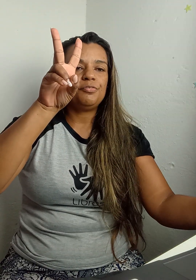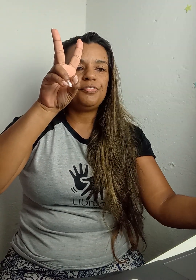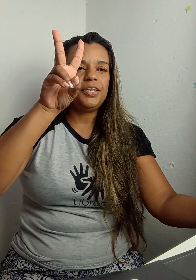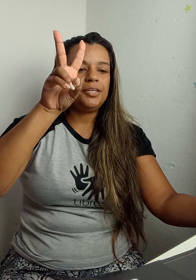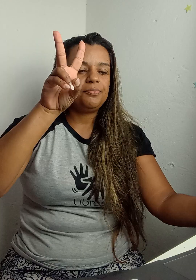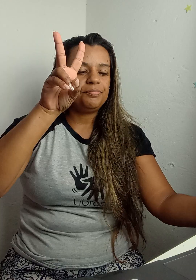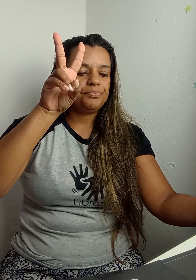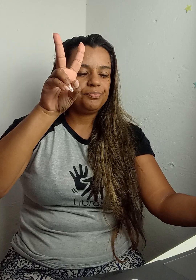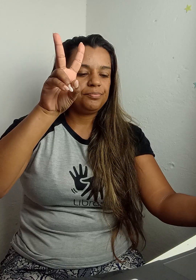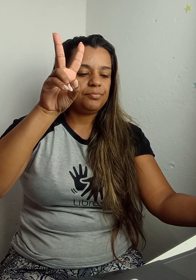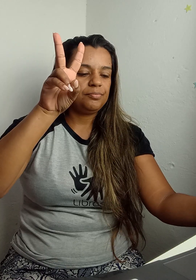V,